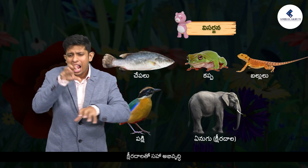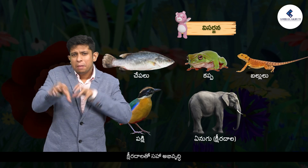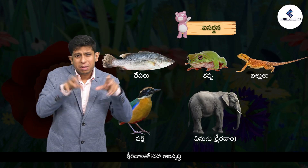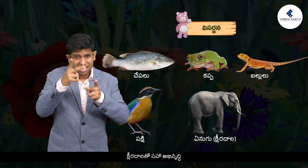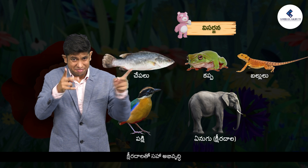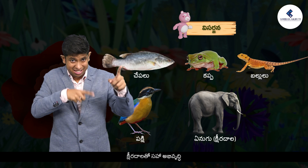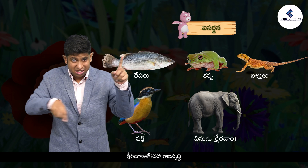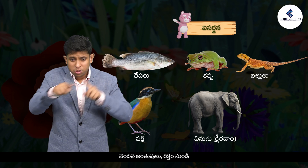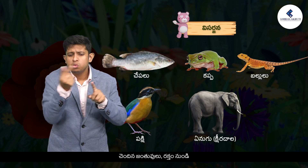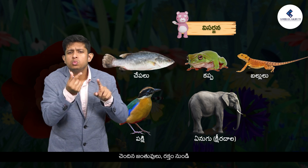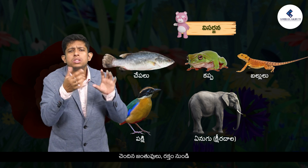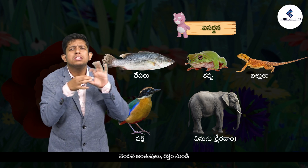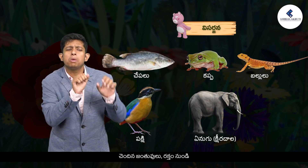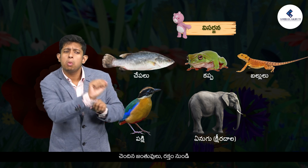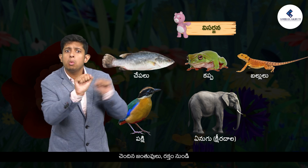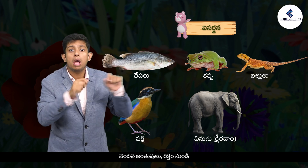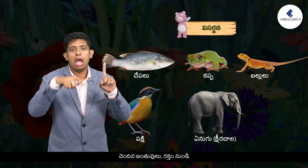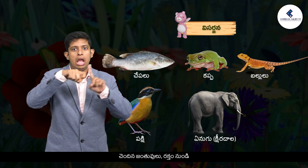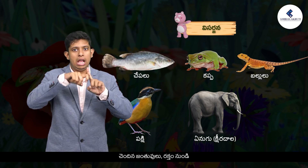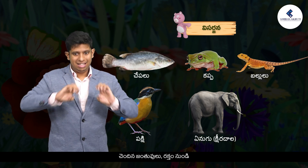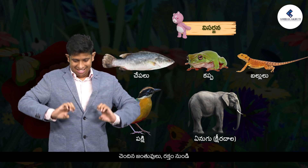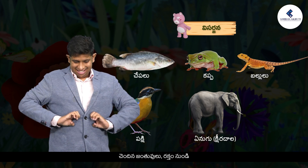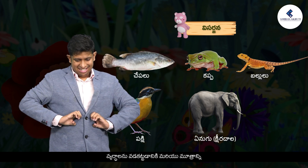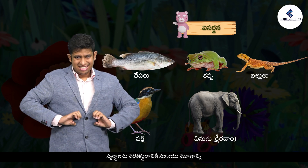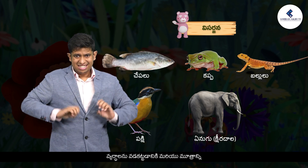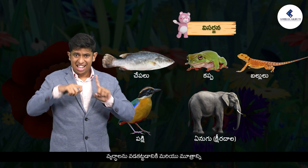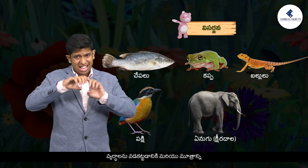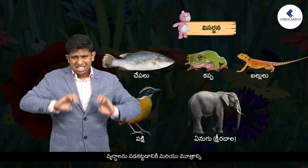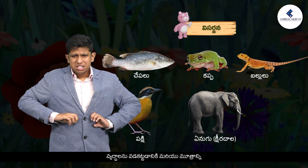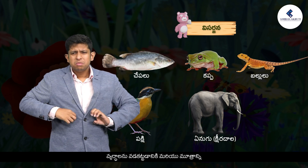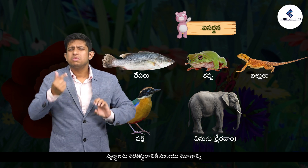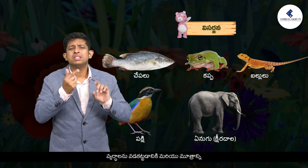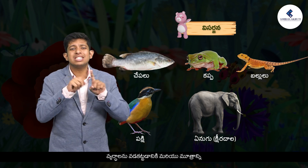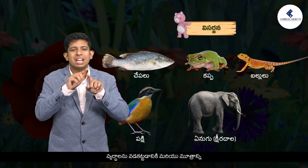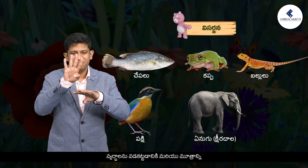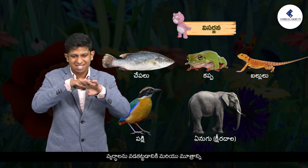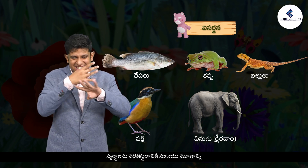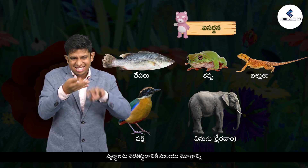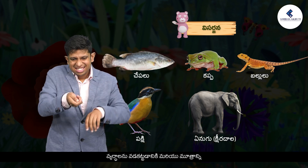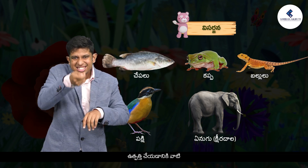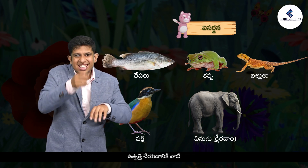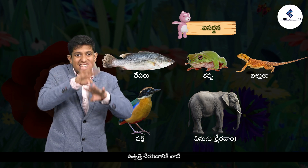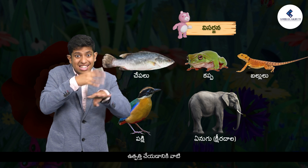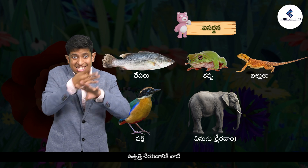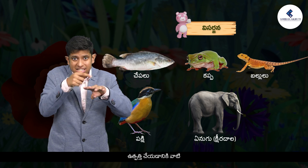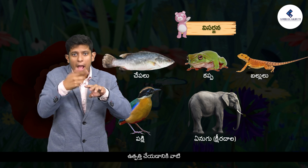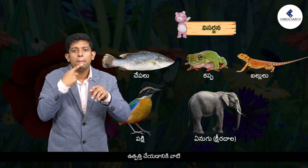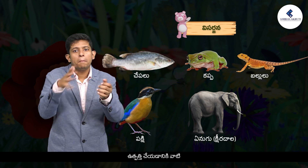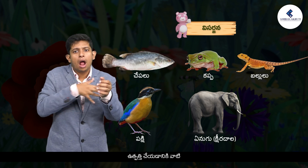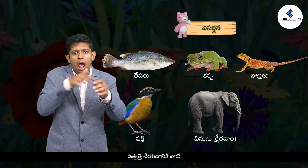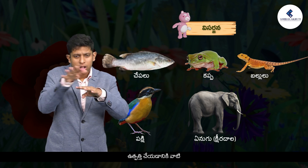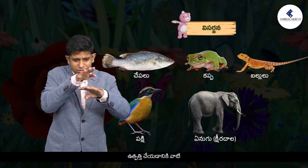సహా అభివృద్ధి చెందిన జంతువులు రక్తం నుండి వ్యర్థాలను వడకట్టడానికి మరియు మూత్రాన్ని ఉత్పత్తి